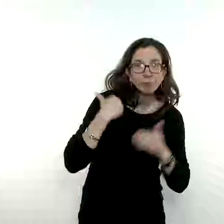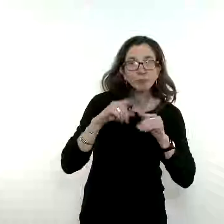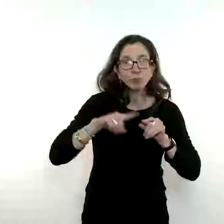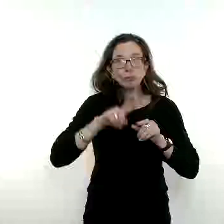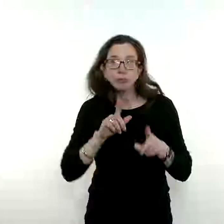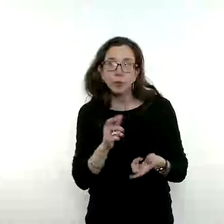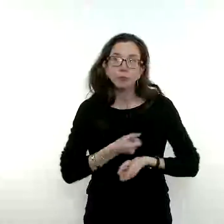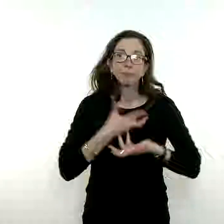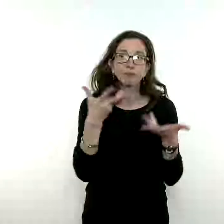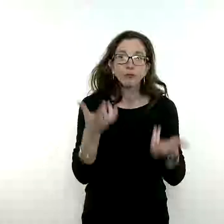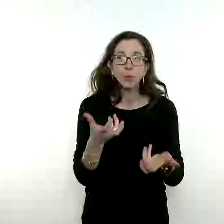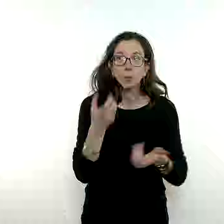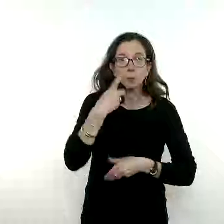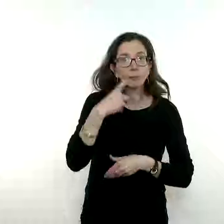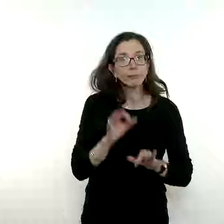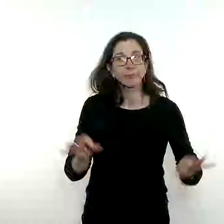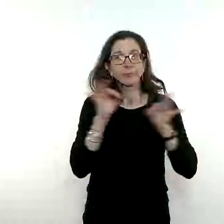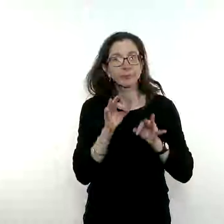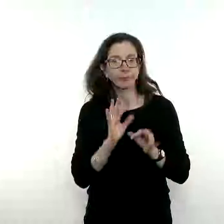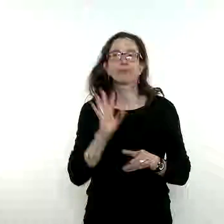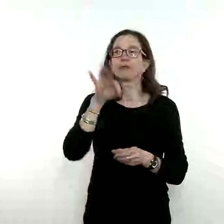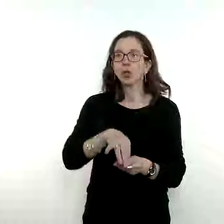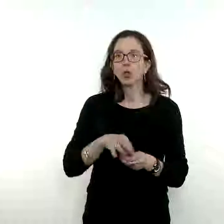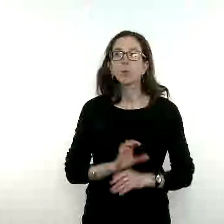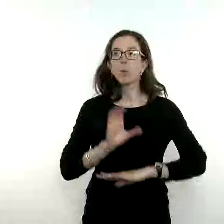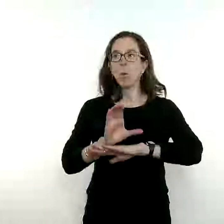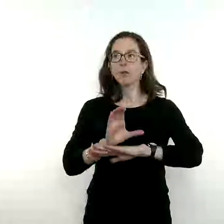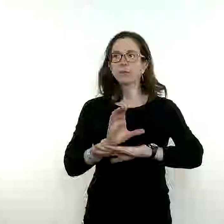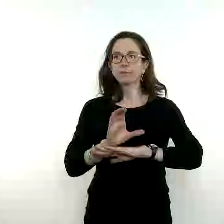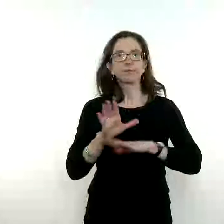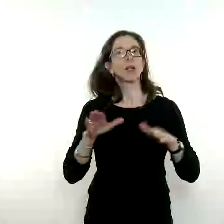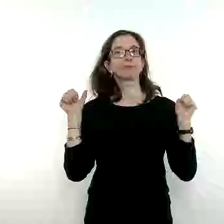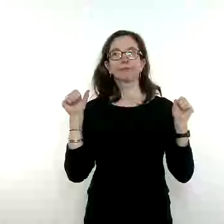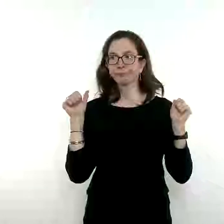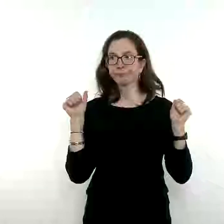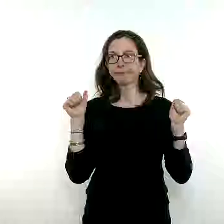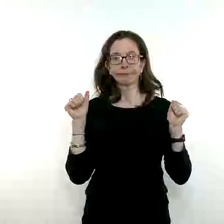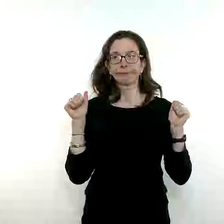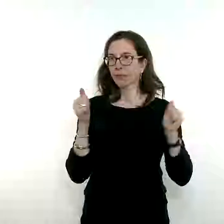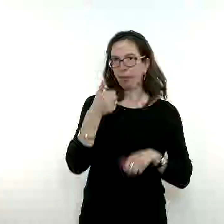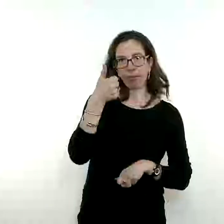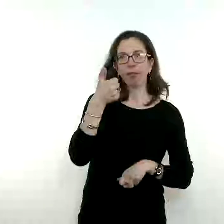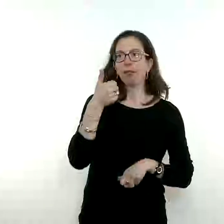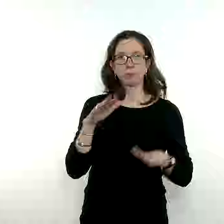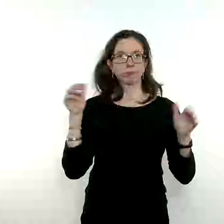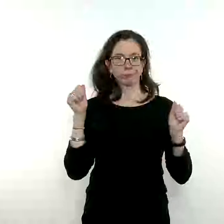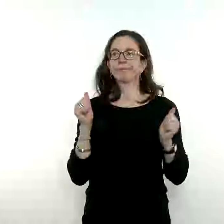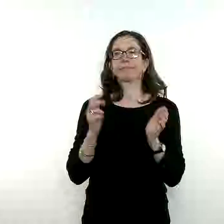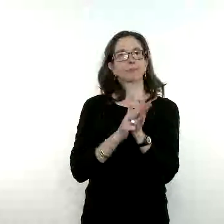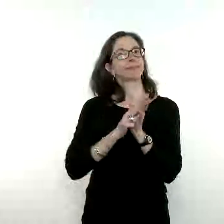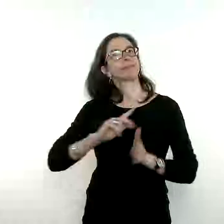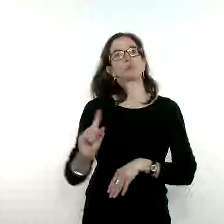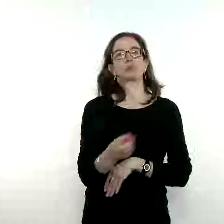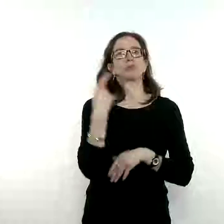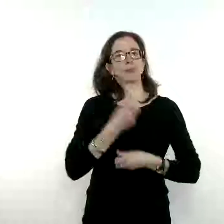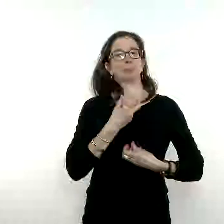Pas d'observation? Je mets aux voix. Qui est contre? Qui s'abstient? Une abstention. Adopté à